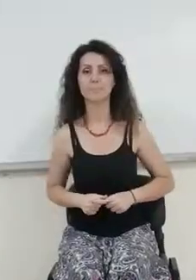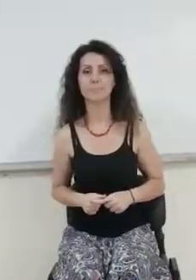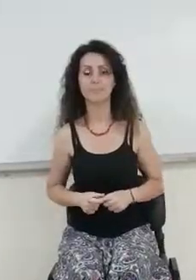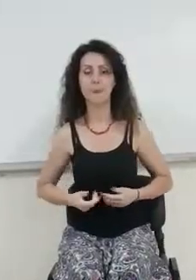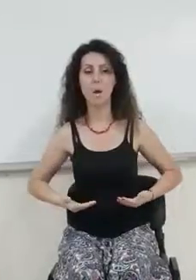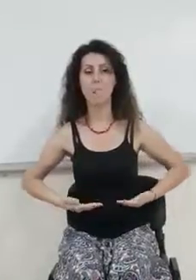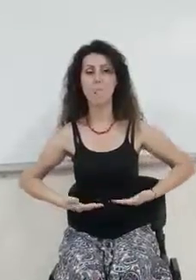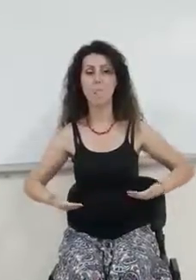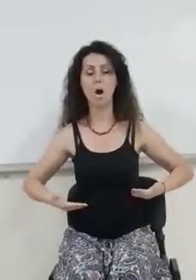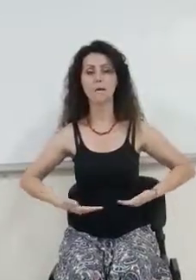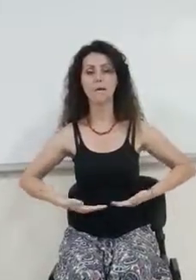Muhasebeci,